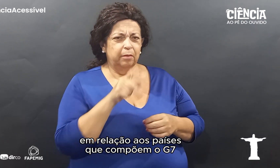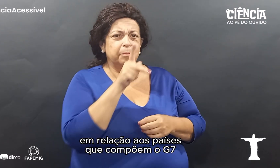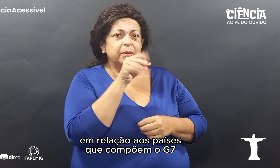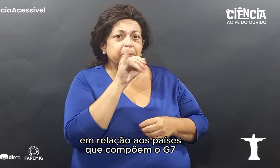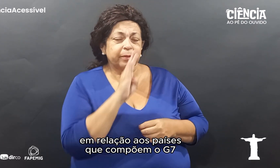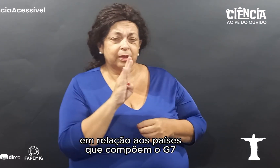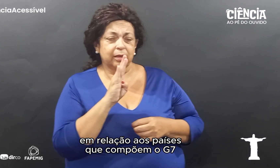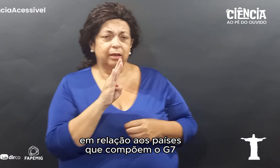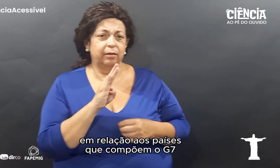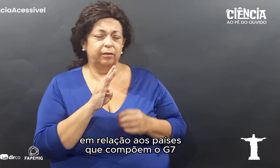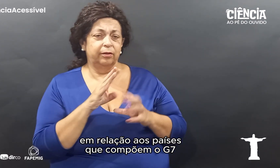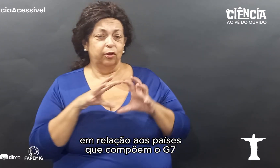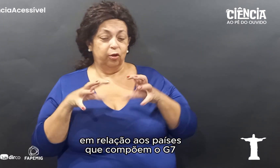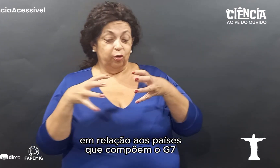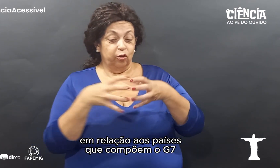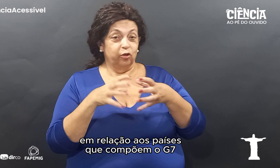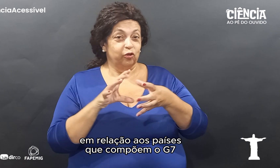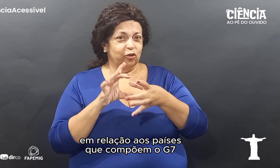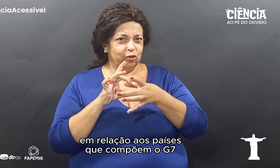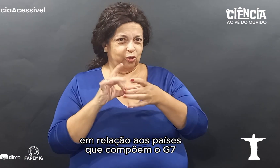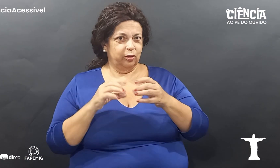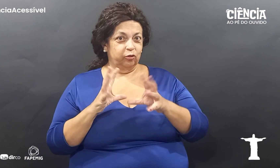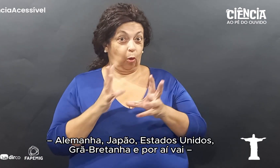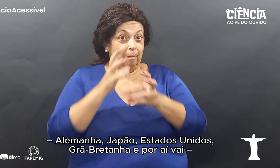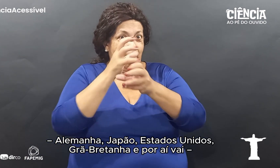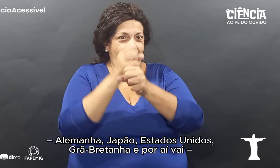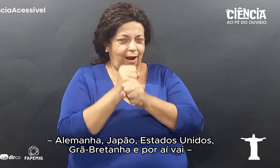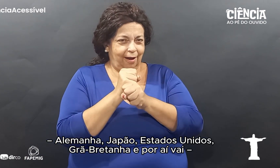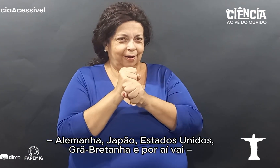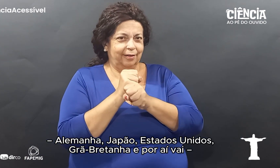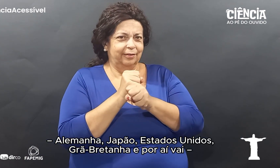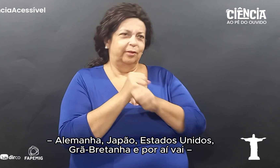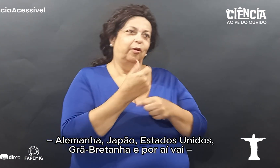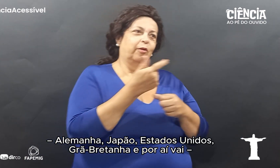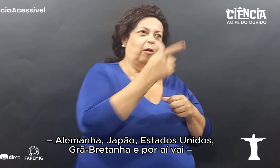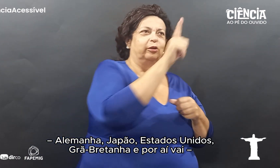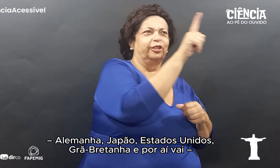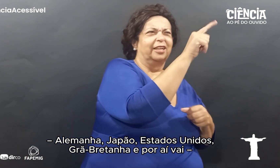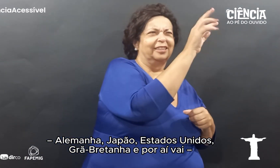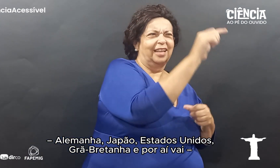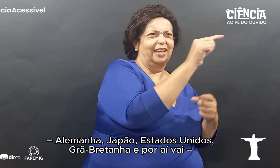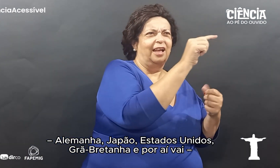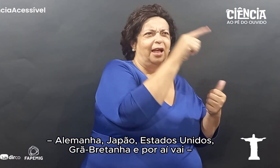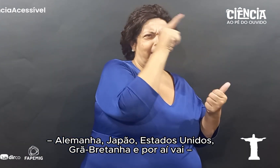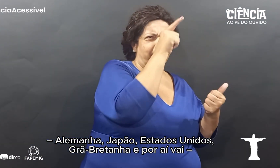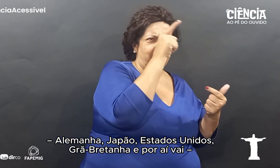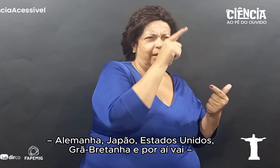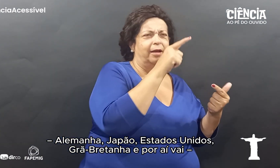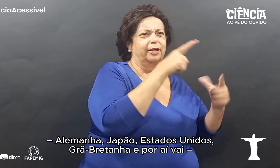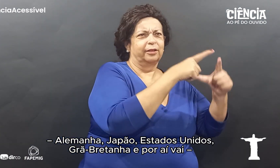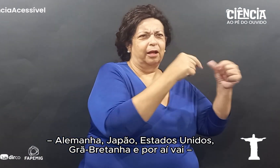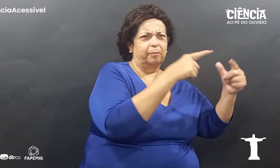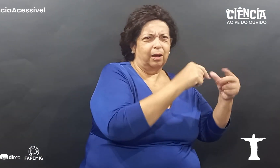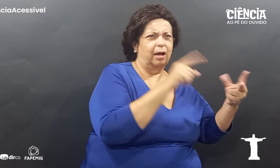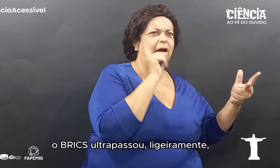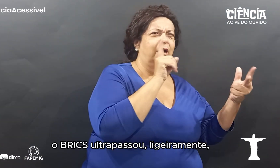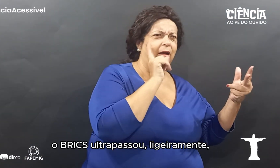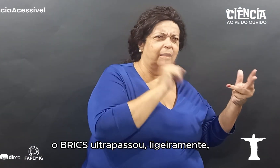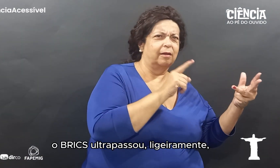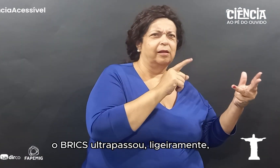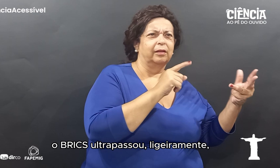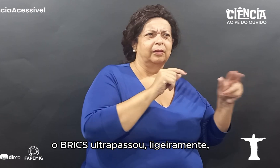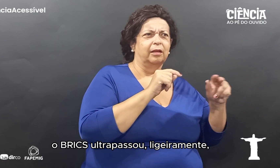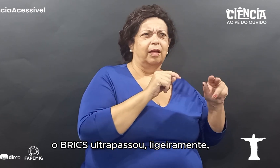em relação aos países que compõem o G7, Alemanha, Japão, Estados Unidos, Grã-Bretanha e por aí vai,